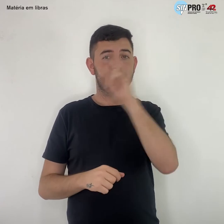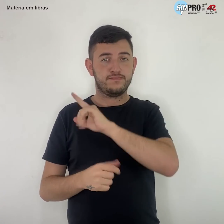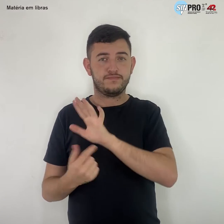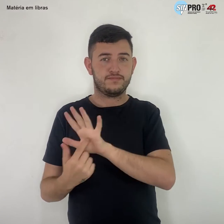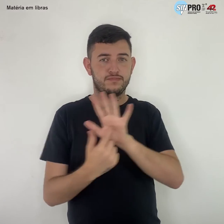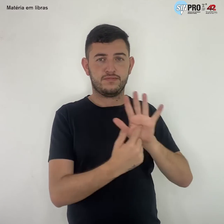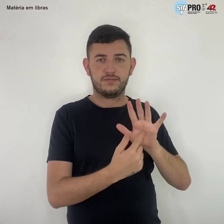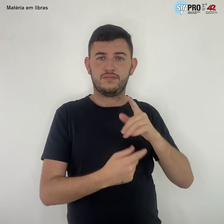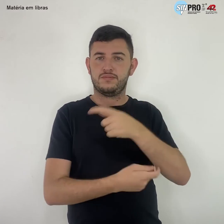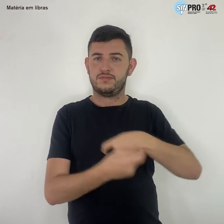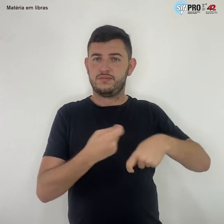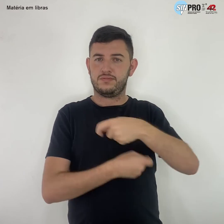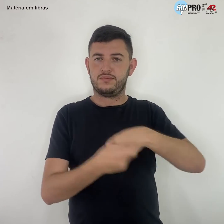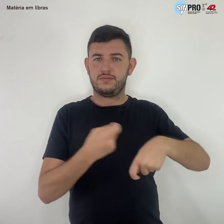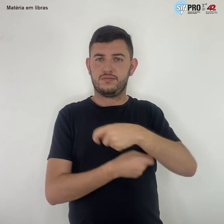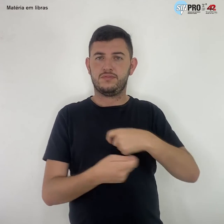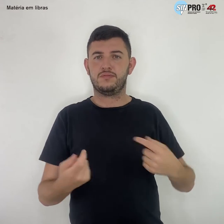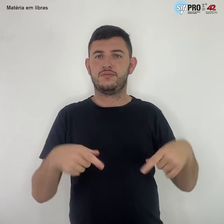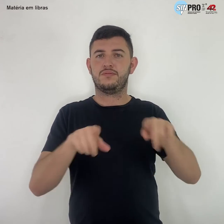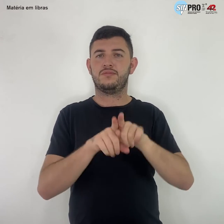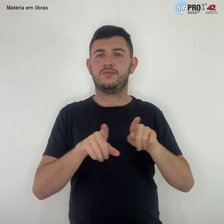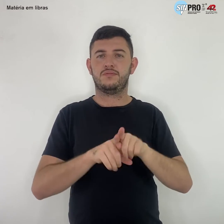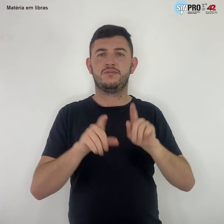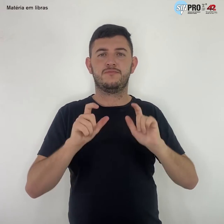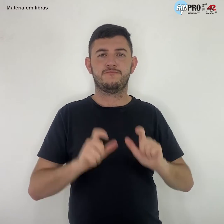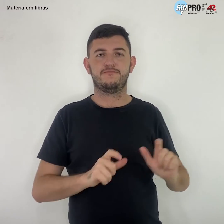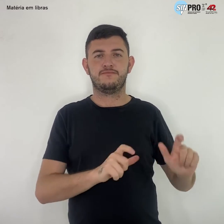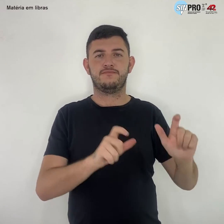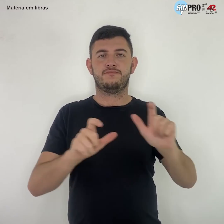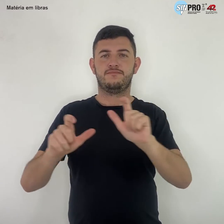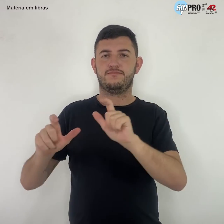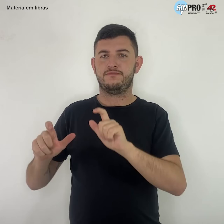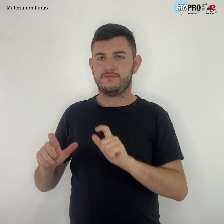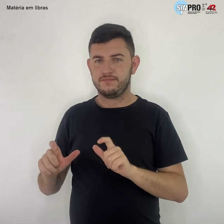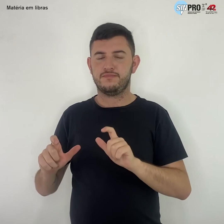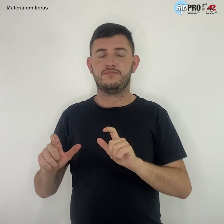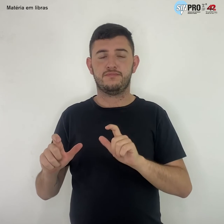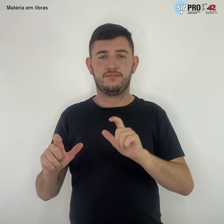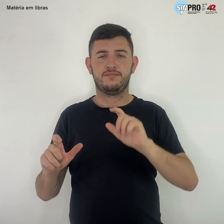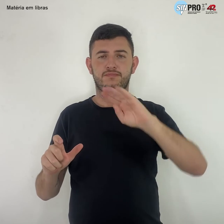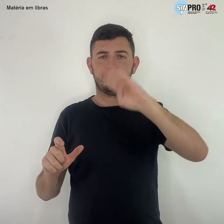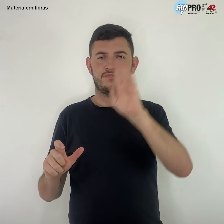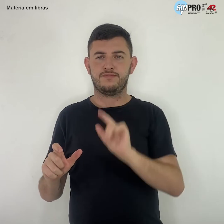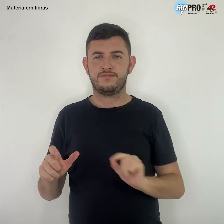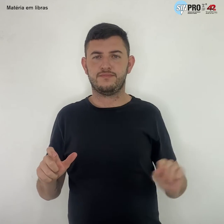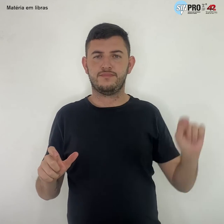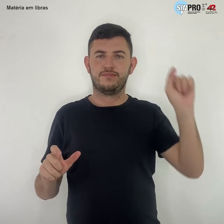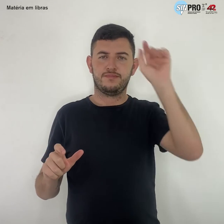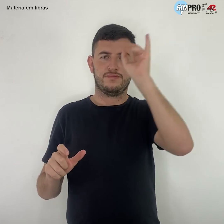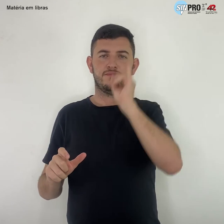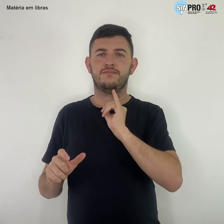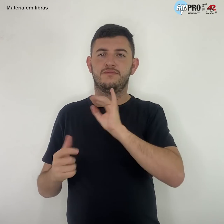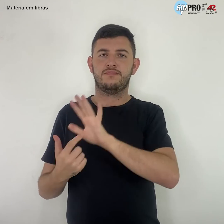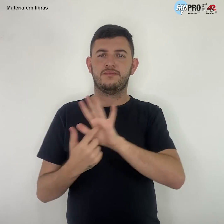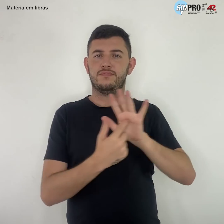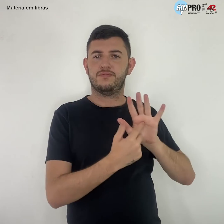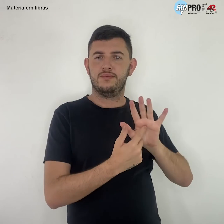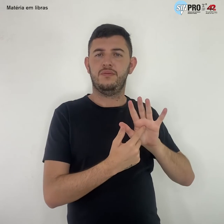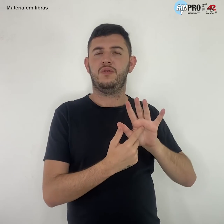na economia e em vários outros segmentos do país. Os exemplos são vários e